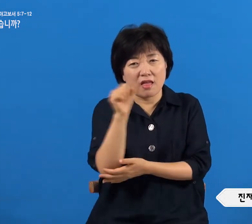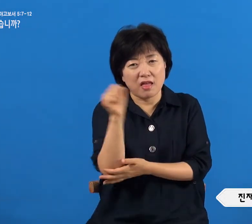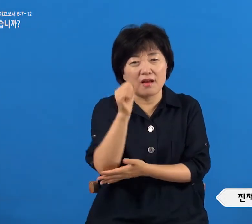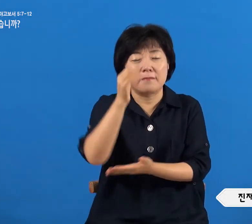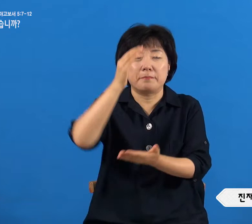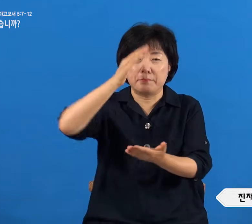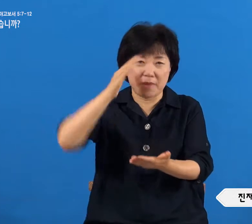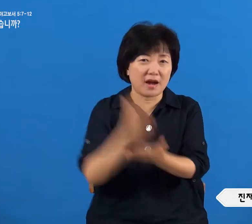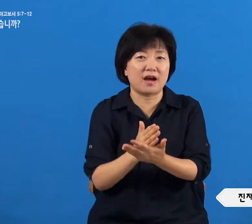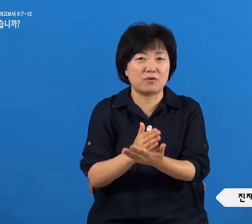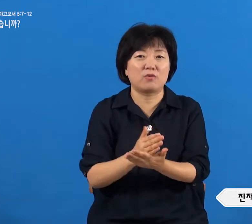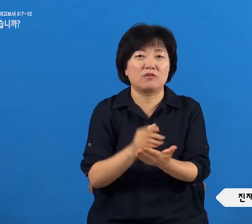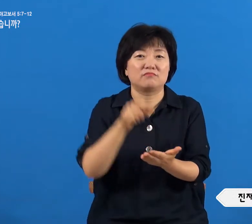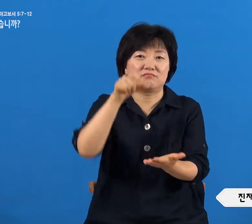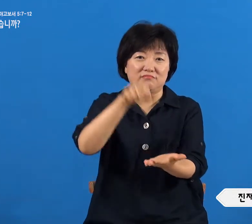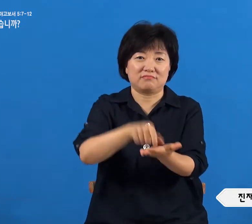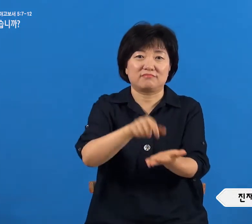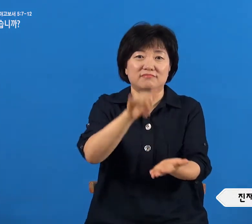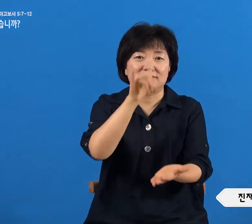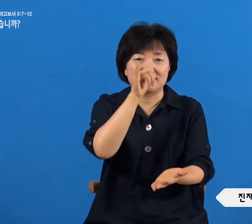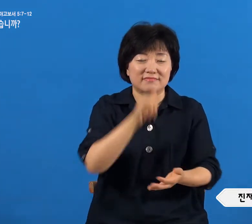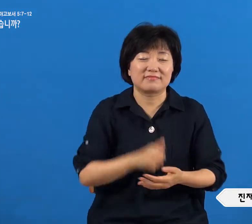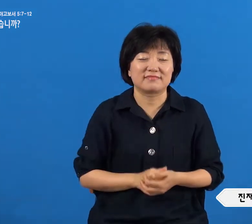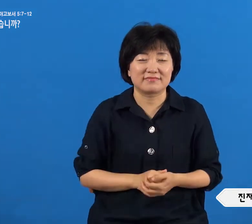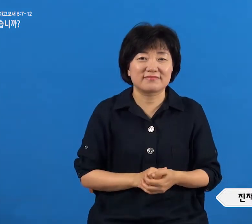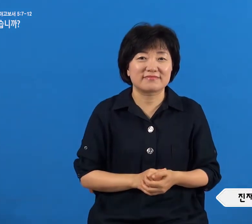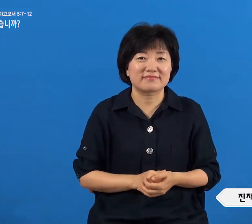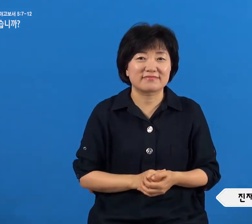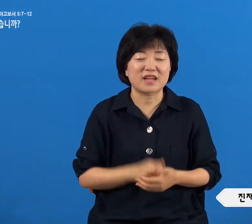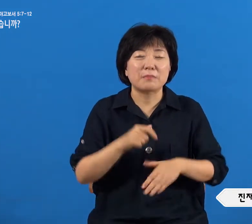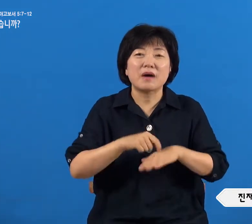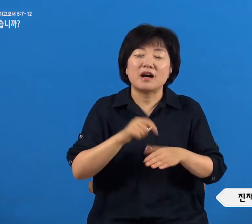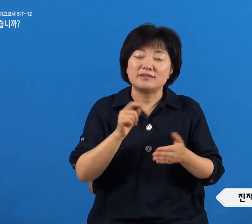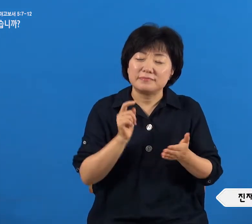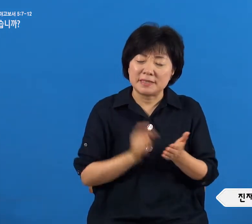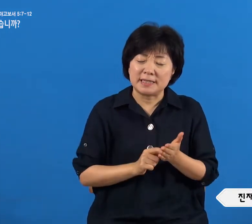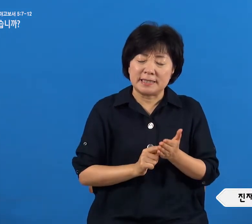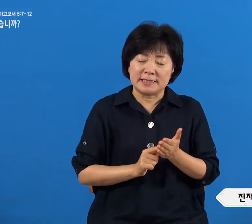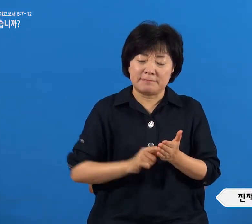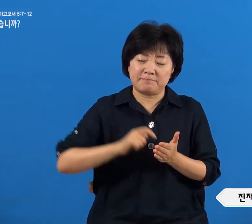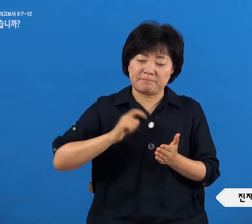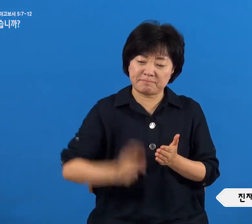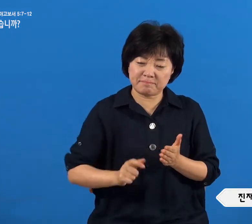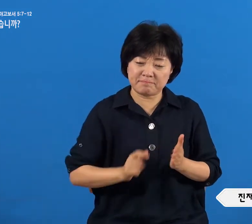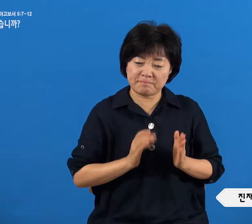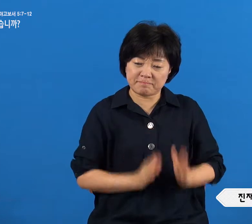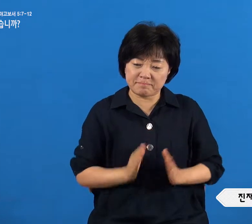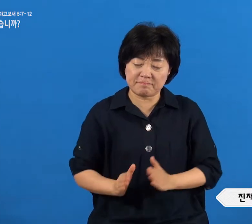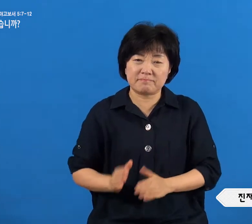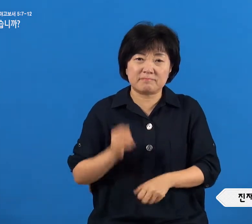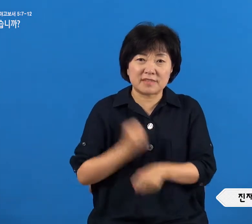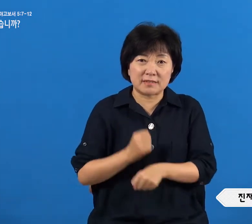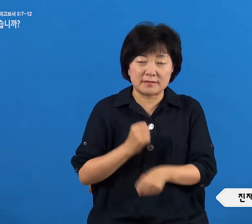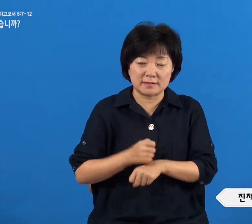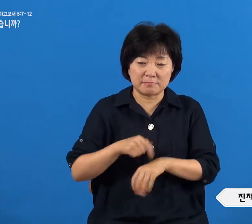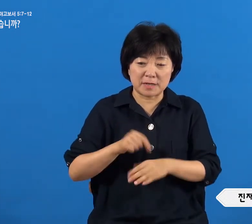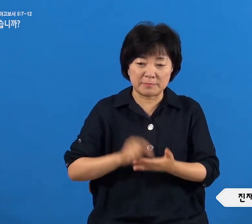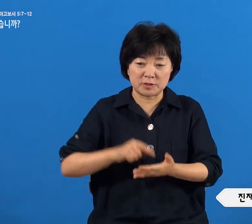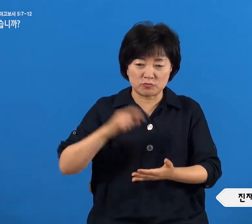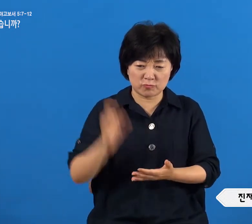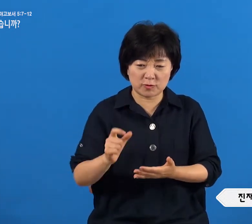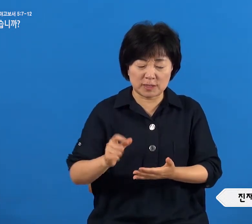마라고 성경은 말씀하고 있습니다. 마음을 추스리는 것, 마음을 굳게